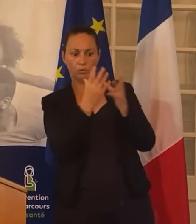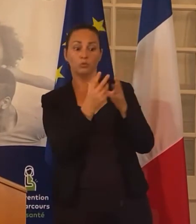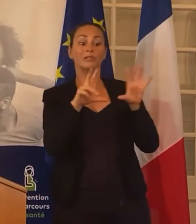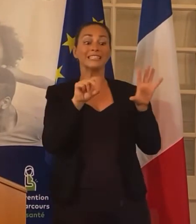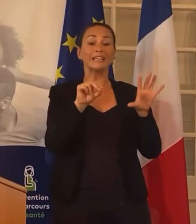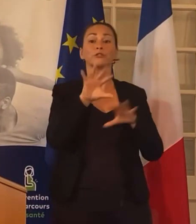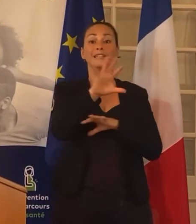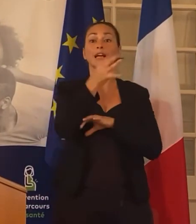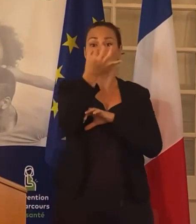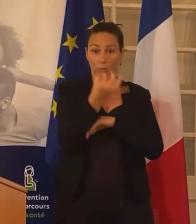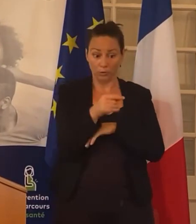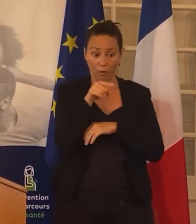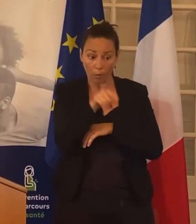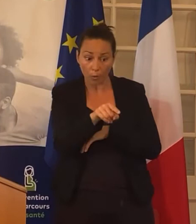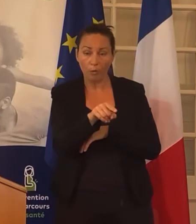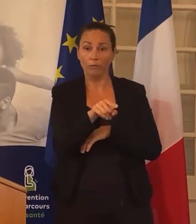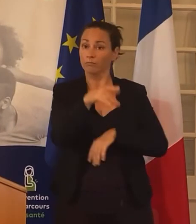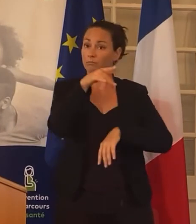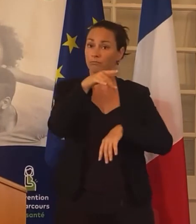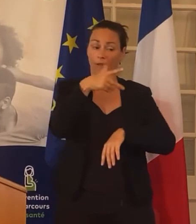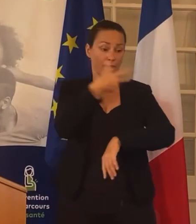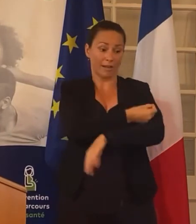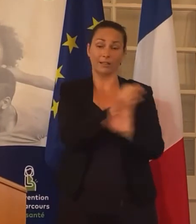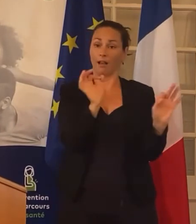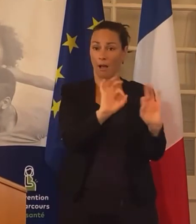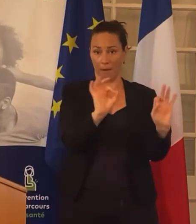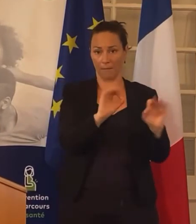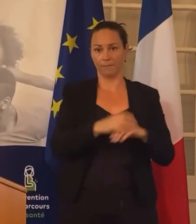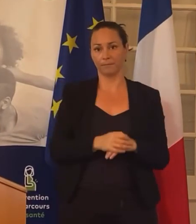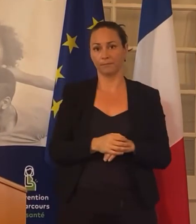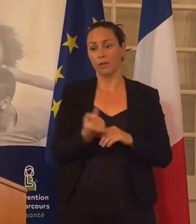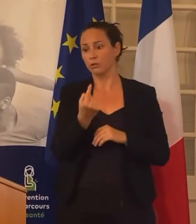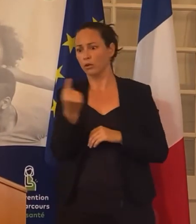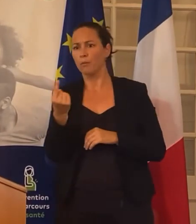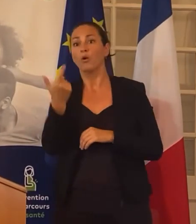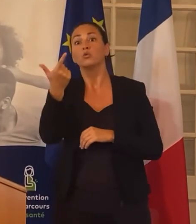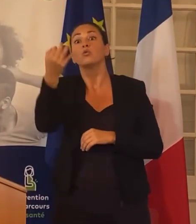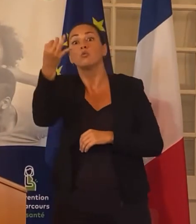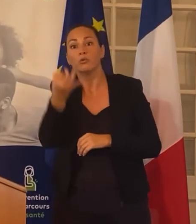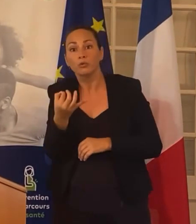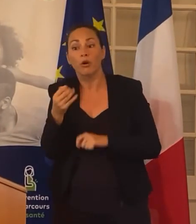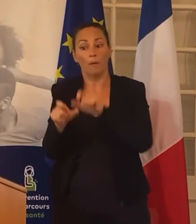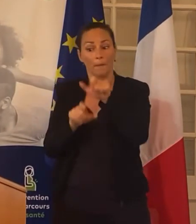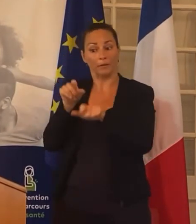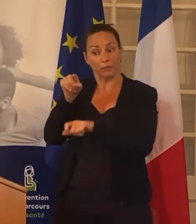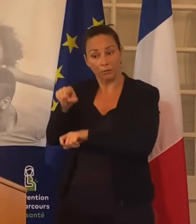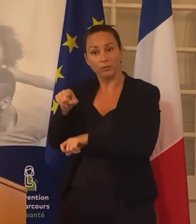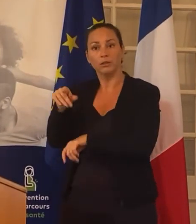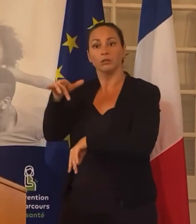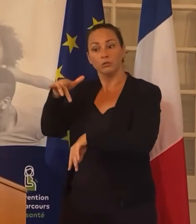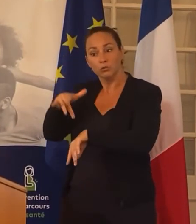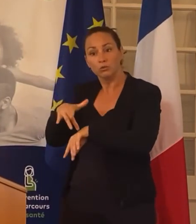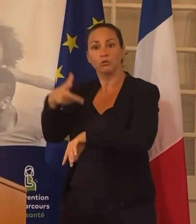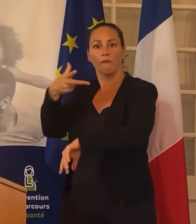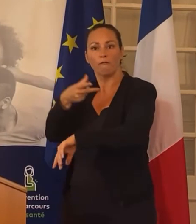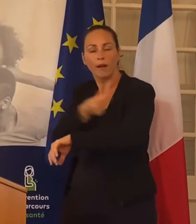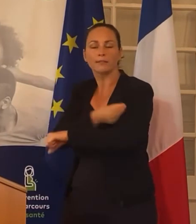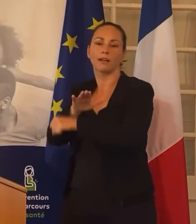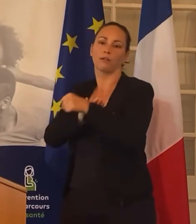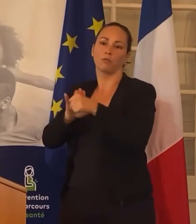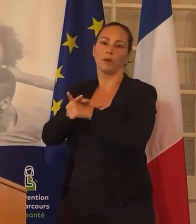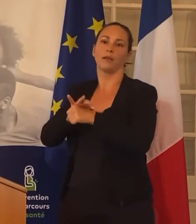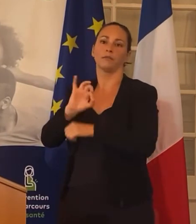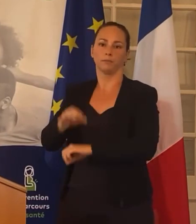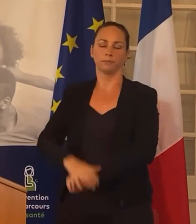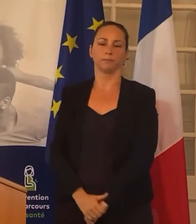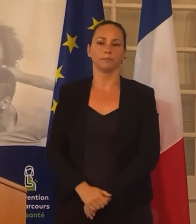85% d'entre elles étaient non vaccinées et seulement 2% d'entre elles avaient reçu le schéma vaccinal